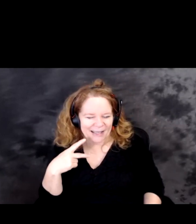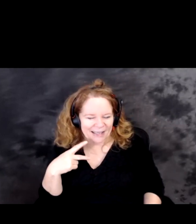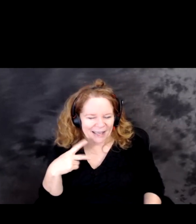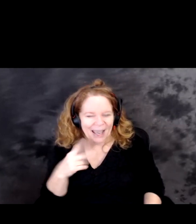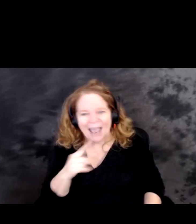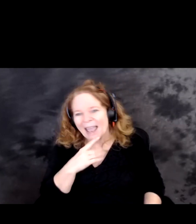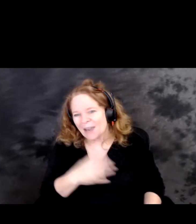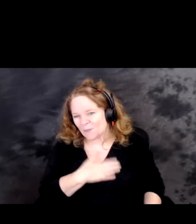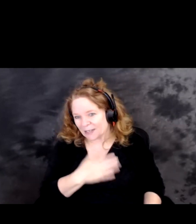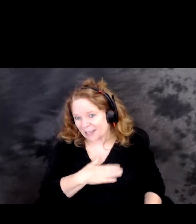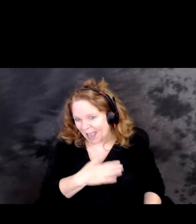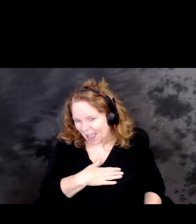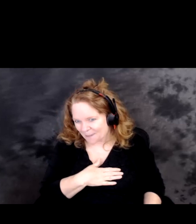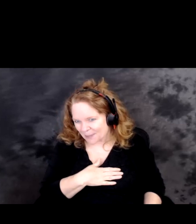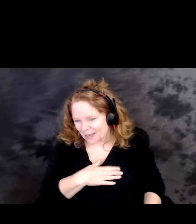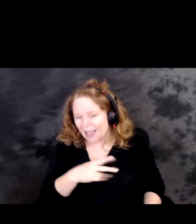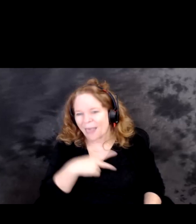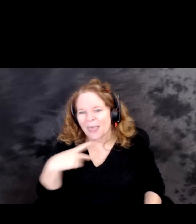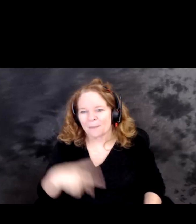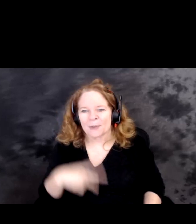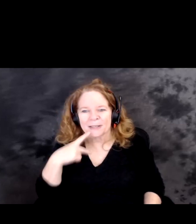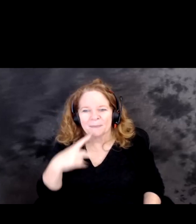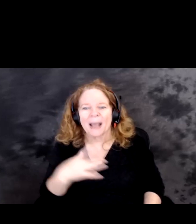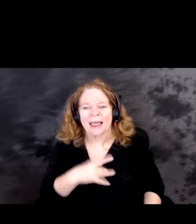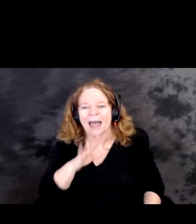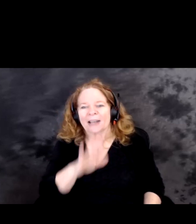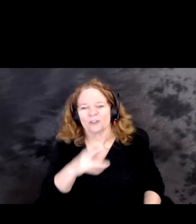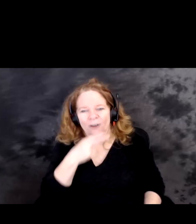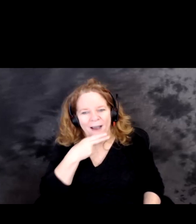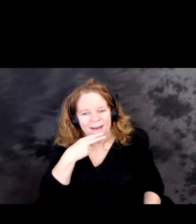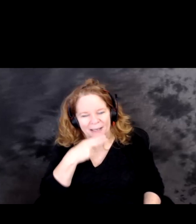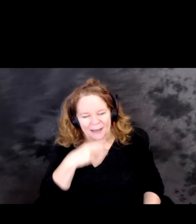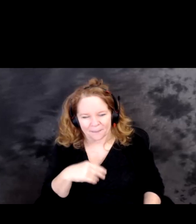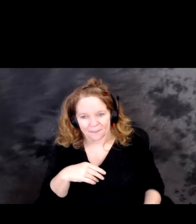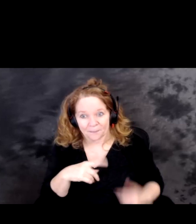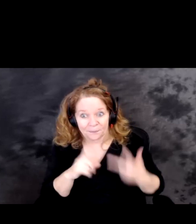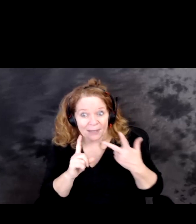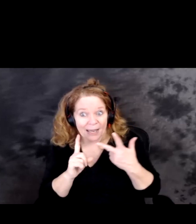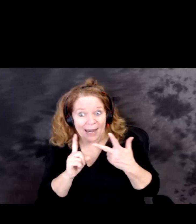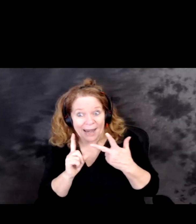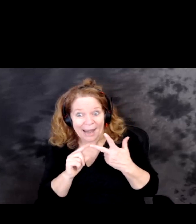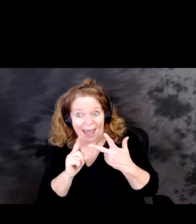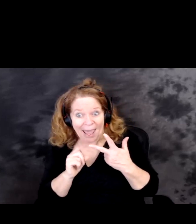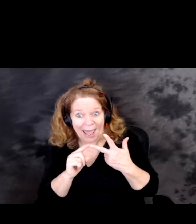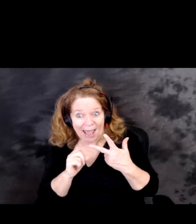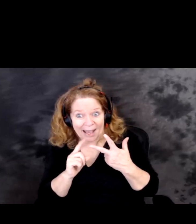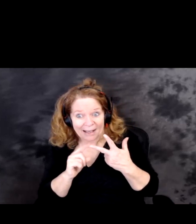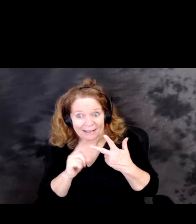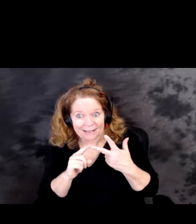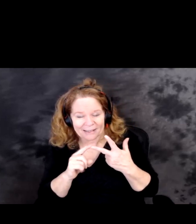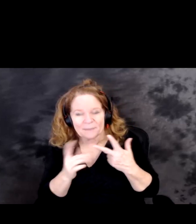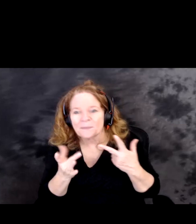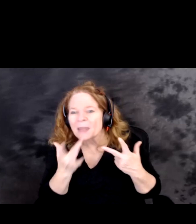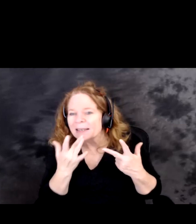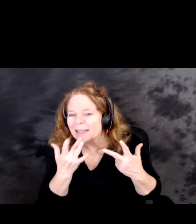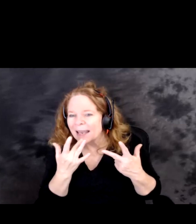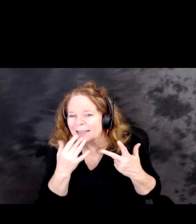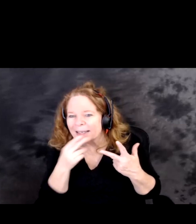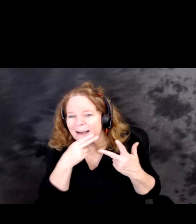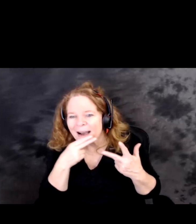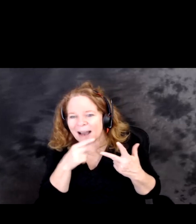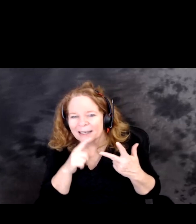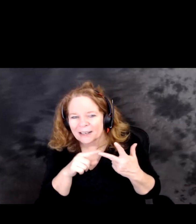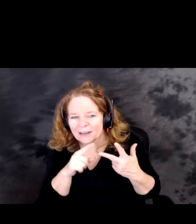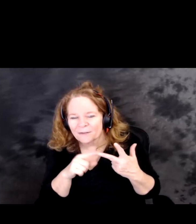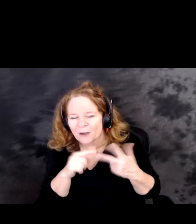Peggy. Y estaba feliz de que le gustara su miel. Siguiente. A continuación, la princesa Peggy